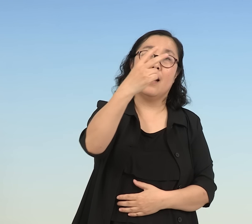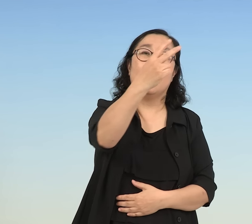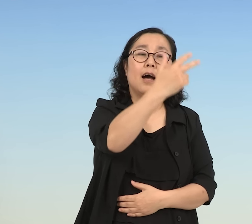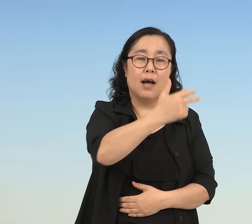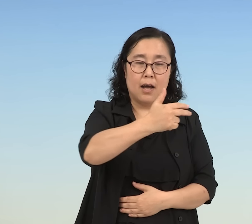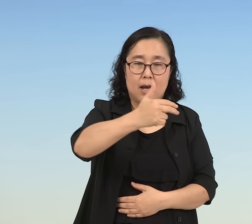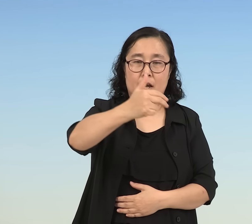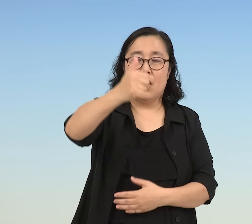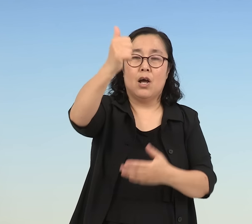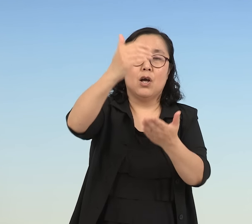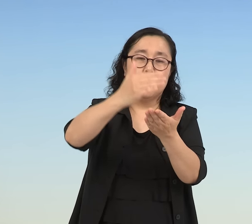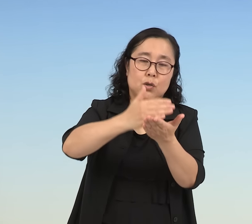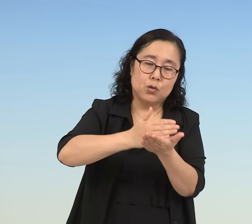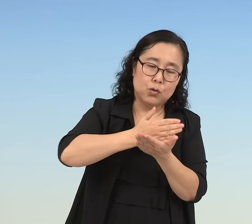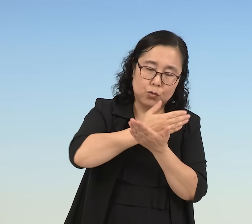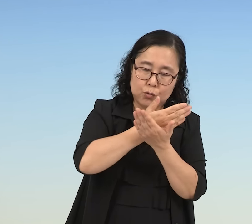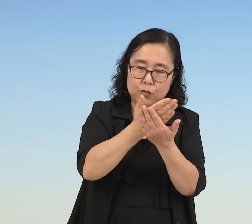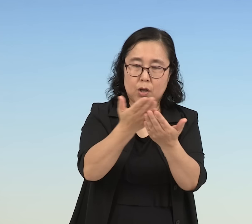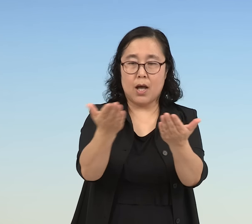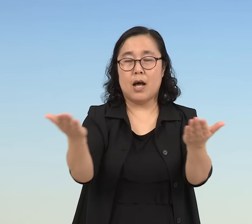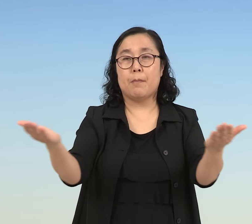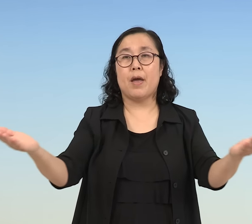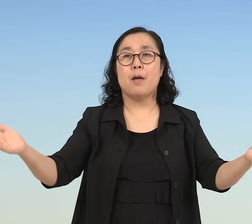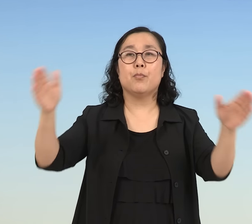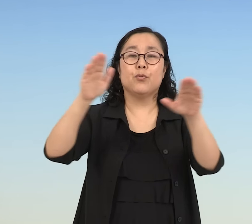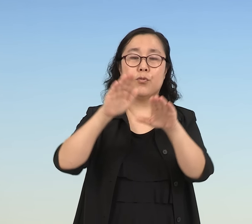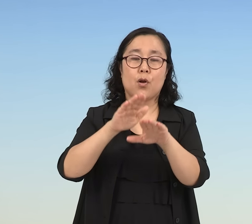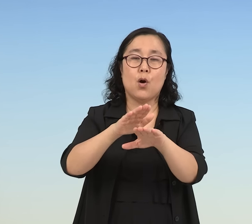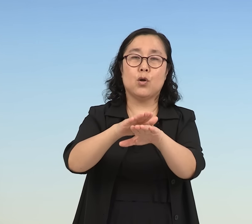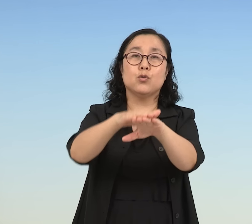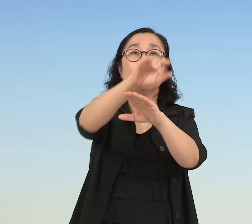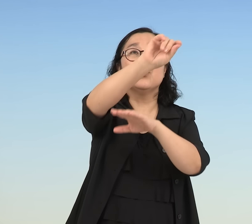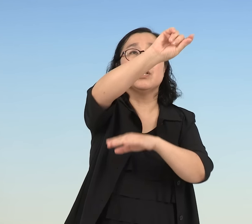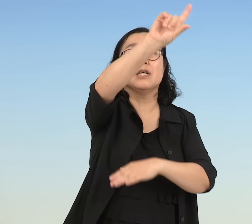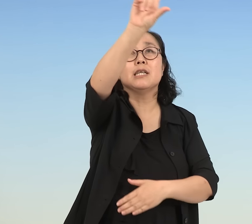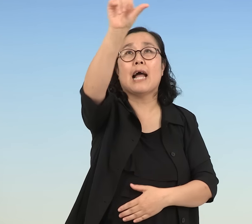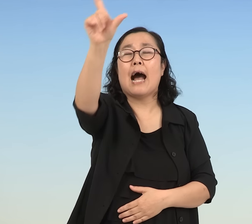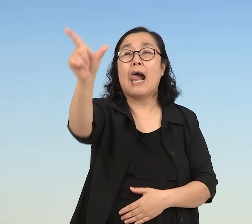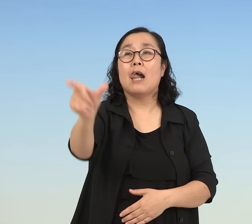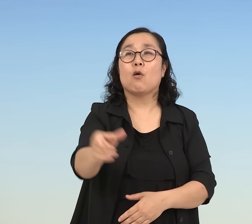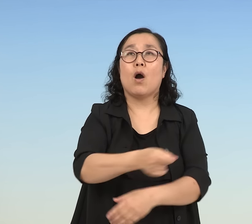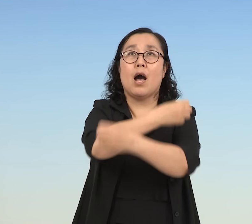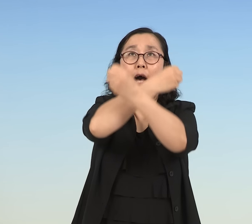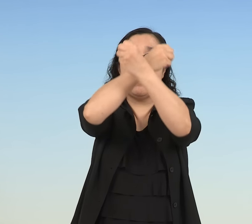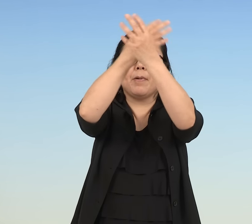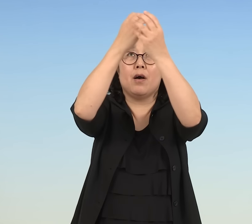주가 베풀어 두신 달과 별, 주가